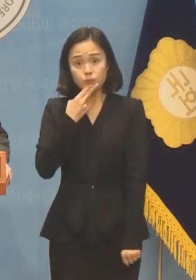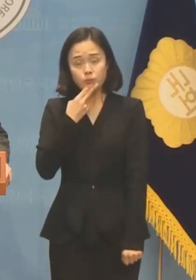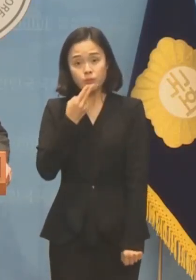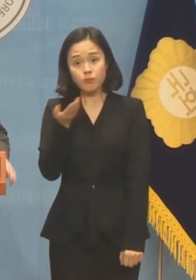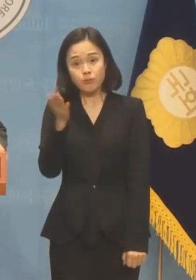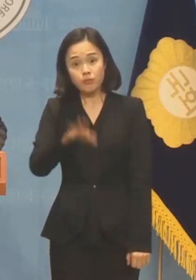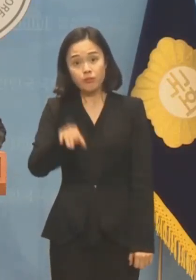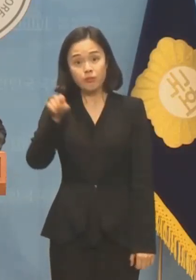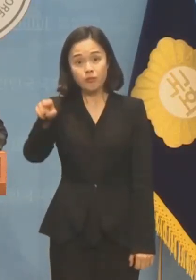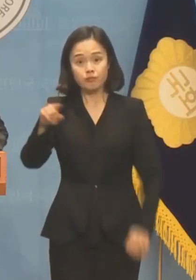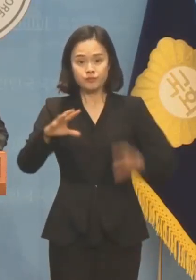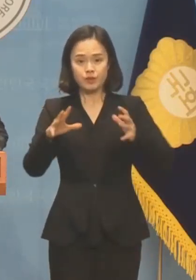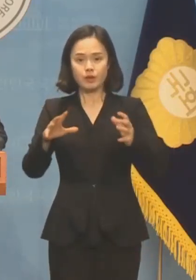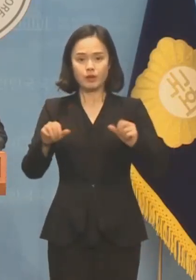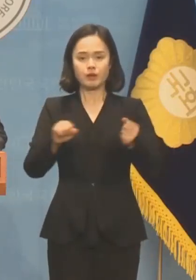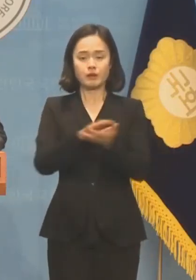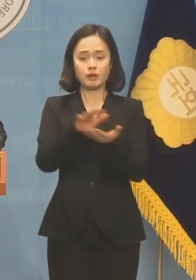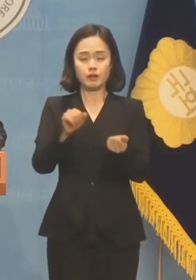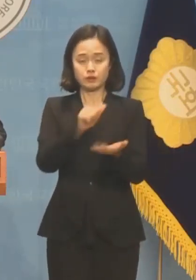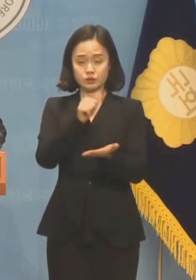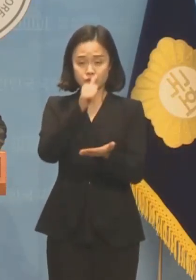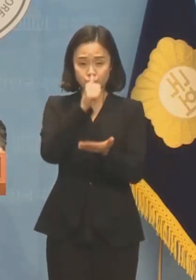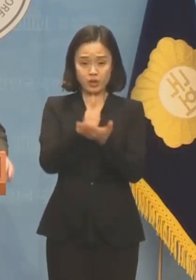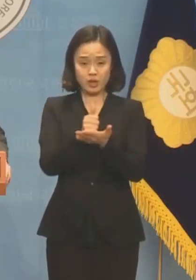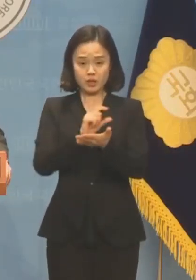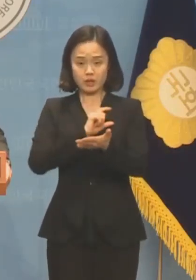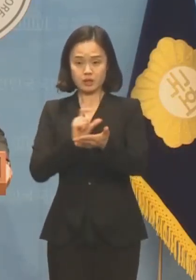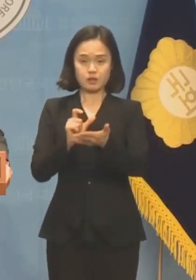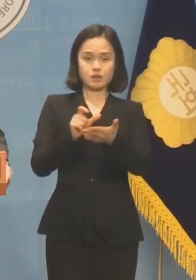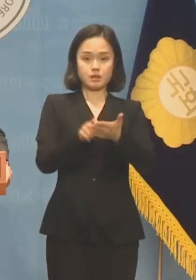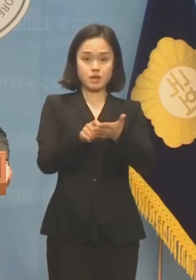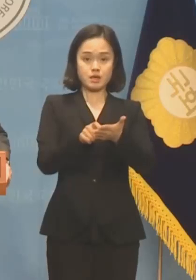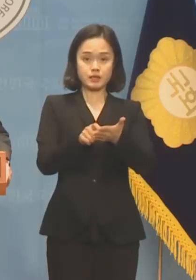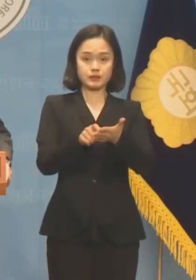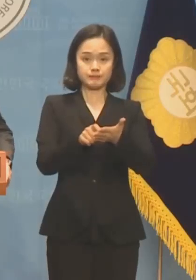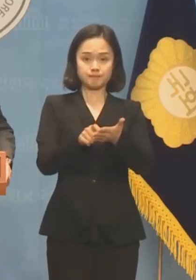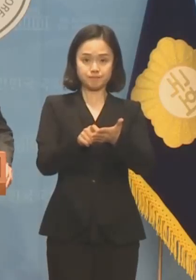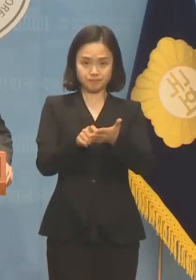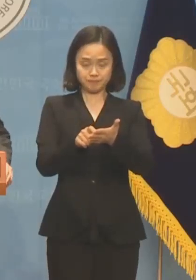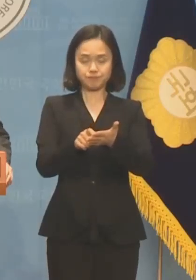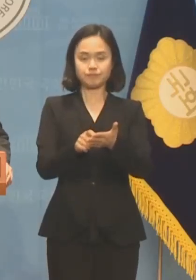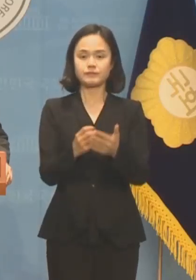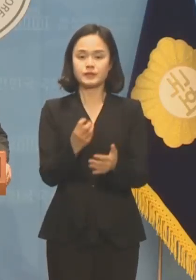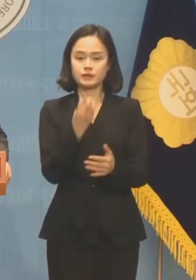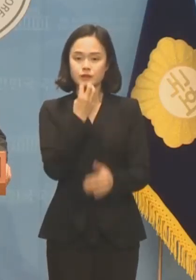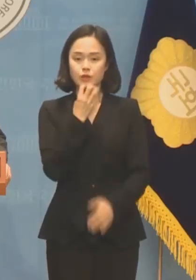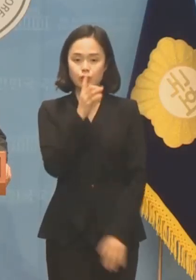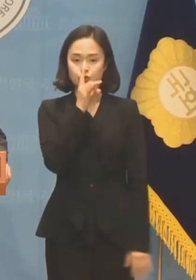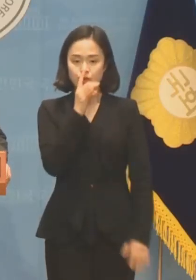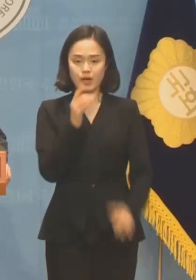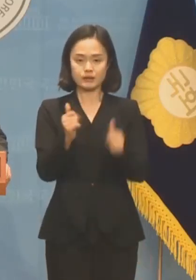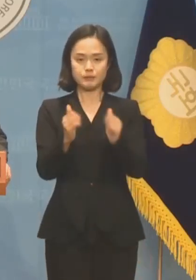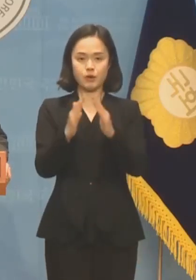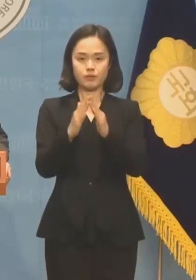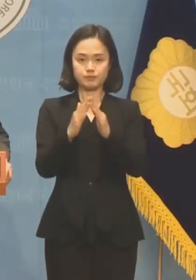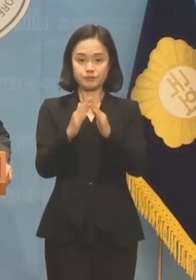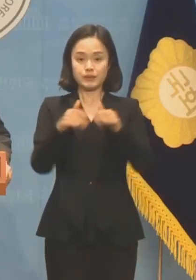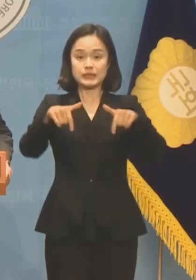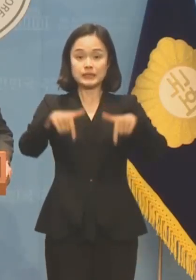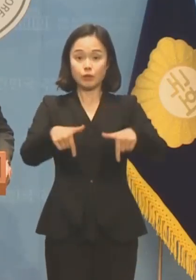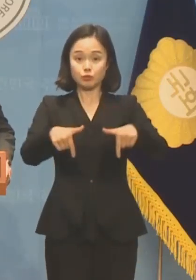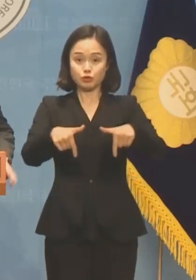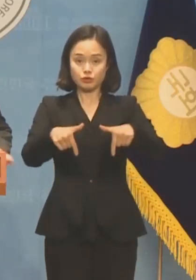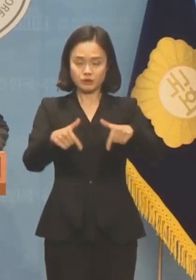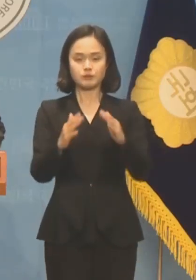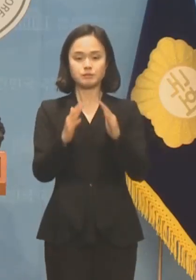밖에 내란죄를 끼워 넣어 서울중앙지법의 체포영장이 기각된 후에 서울